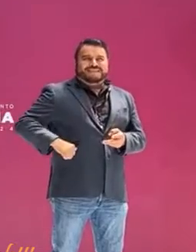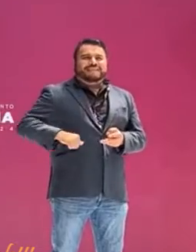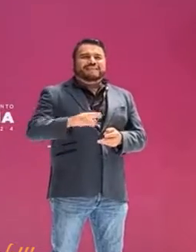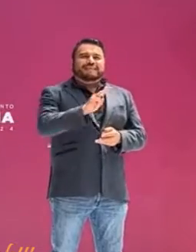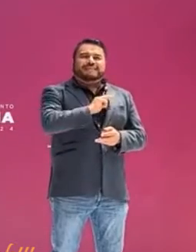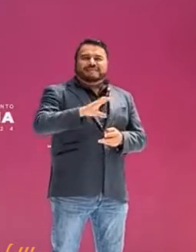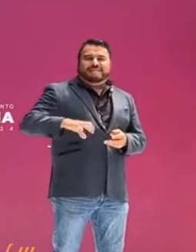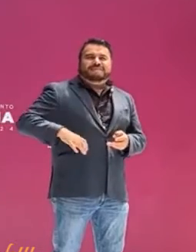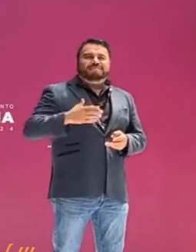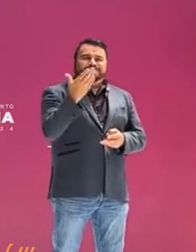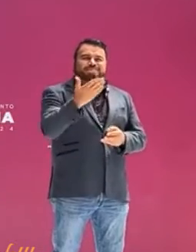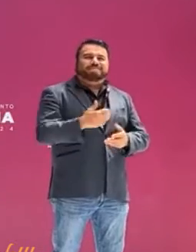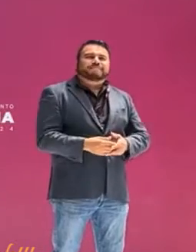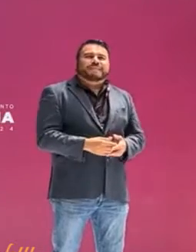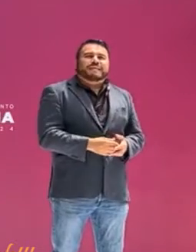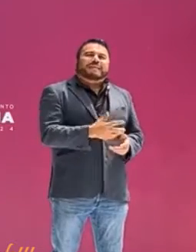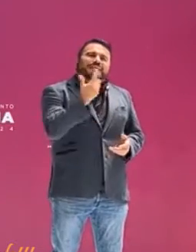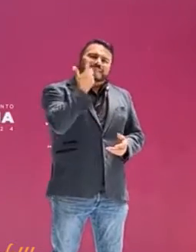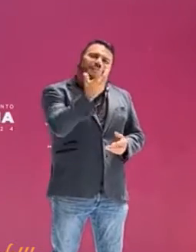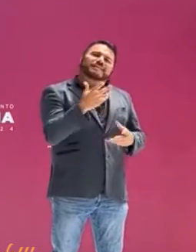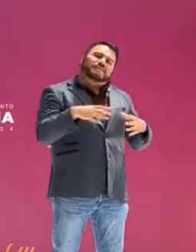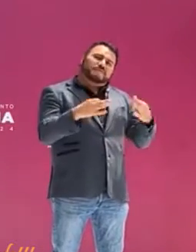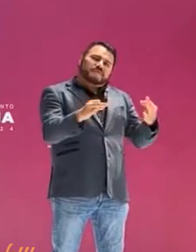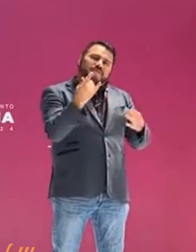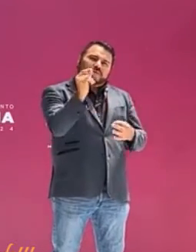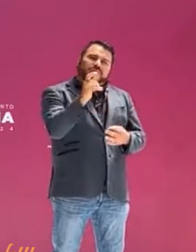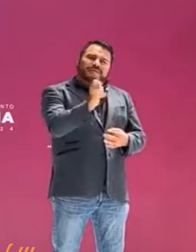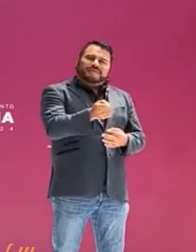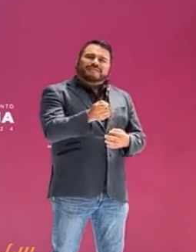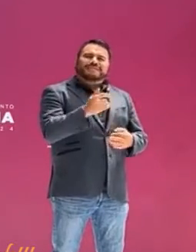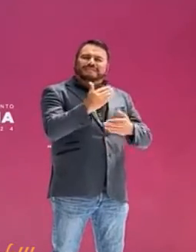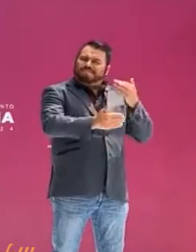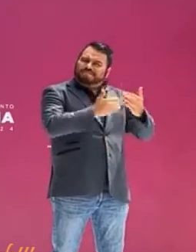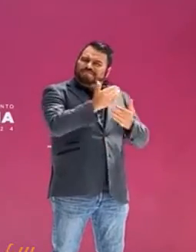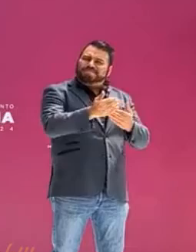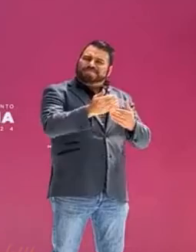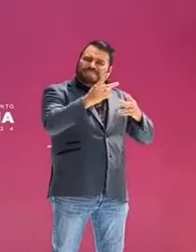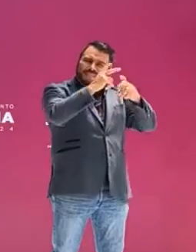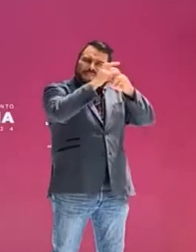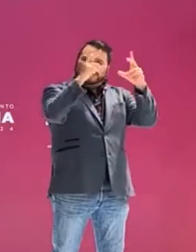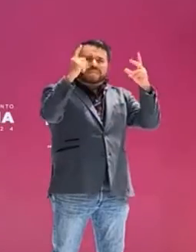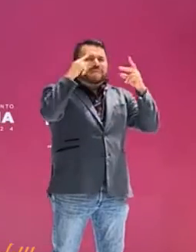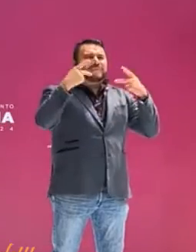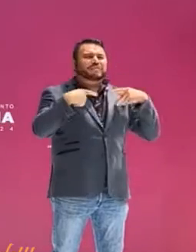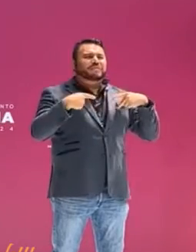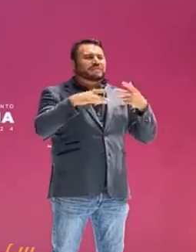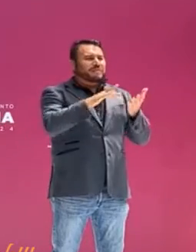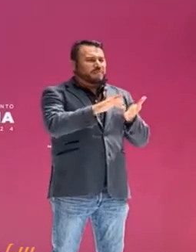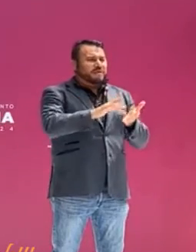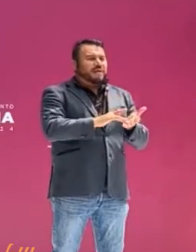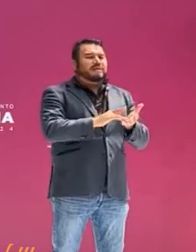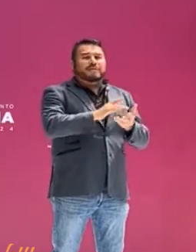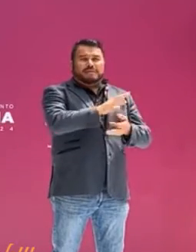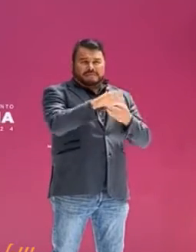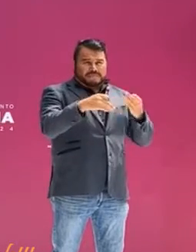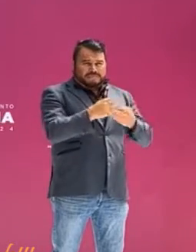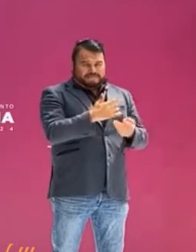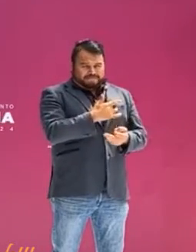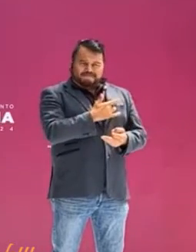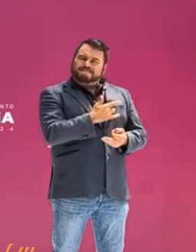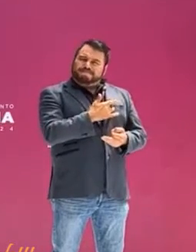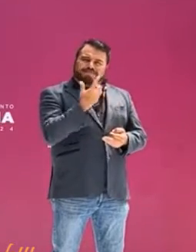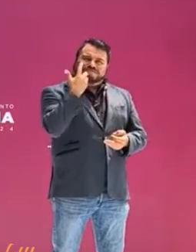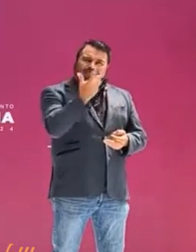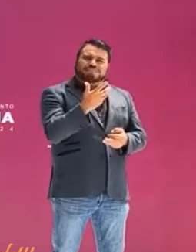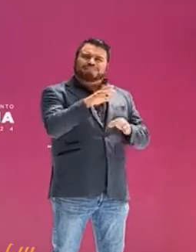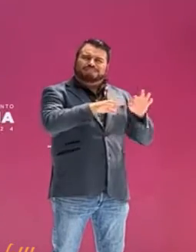Caballero Ramírez, que Fondos Tijuana vaya y recupere esa misión de apoyar a la gente que con todo el corazón por delante, que con